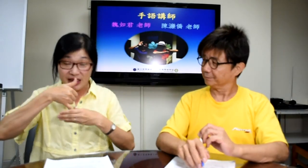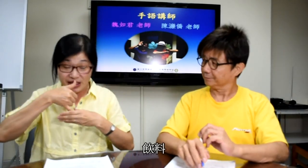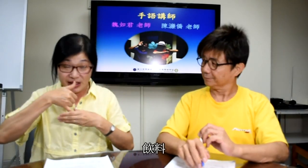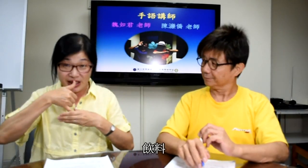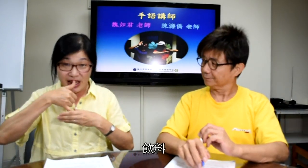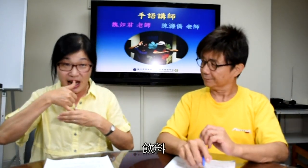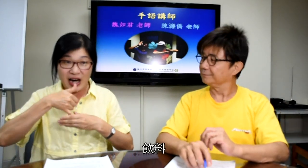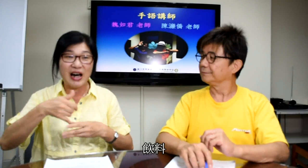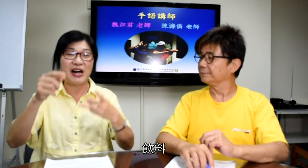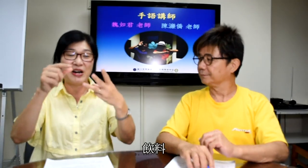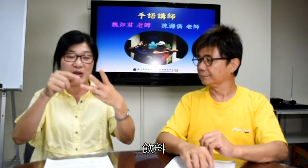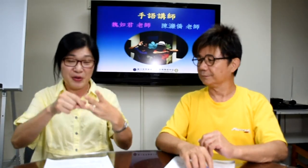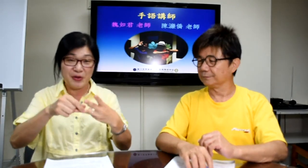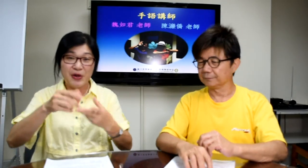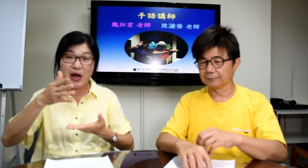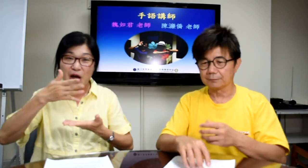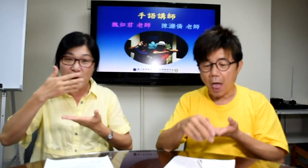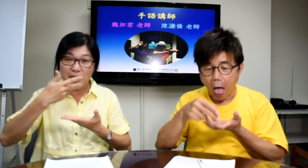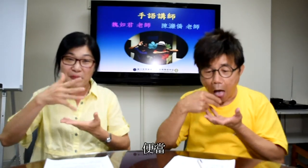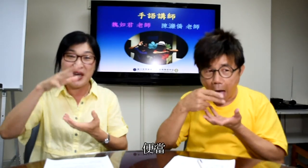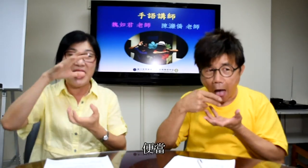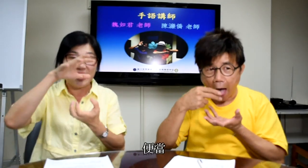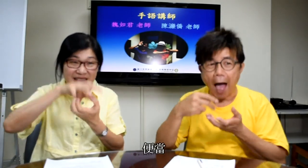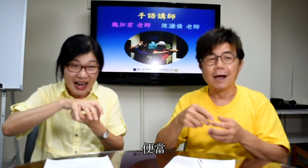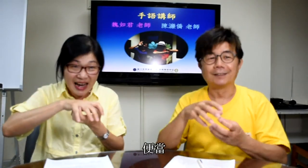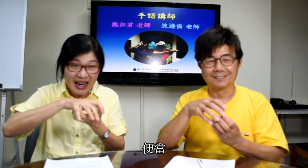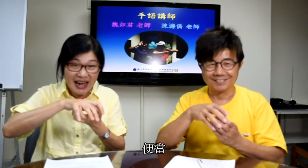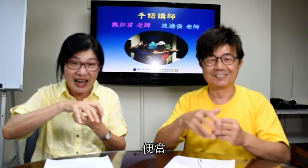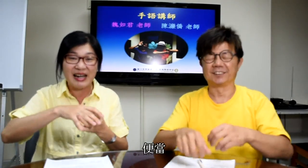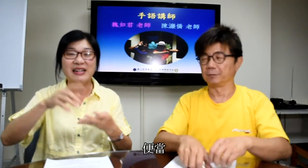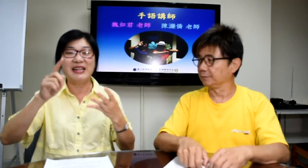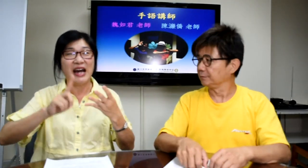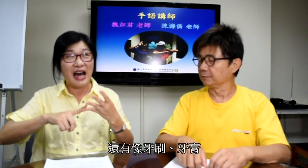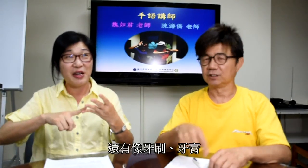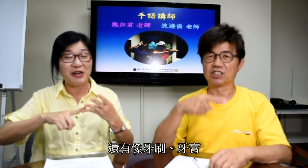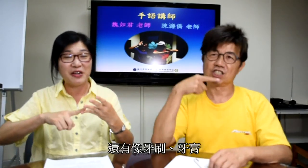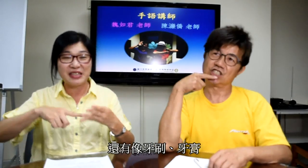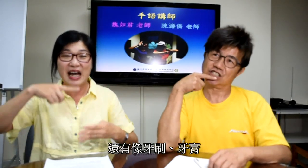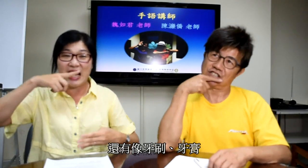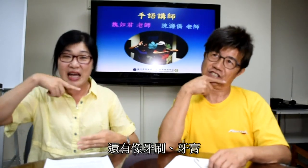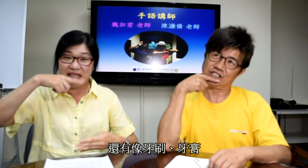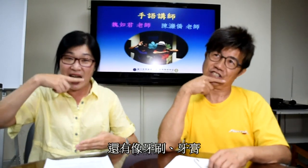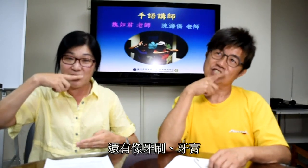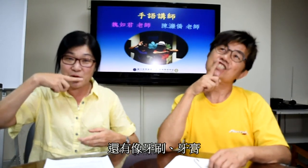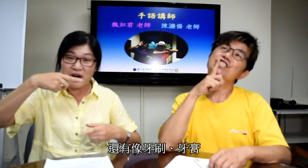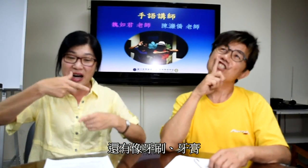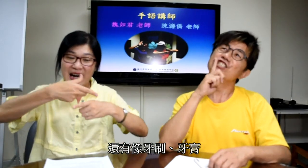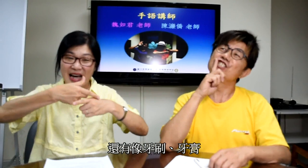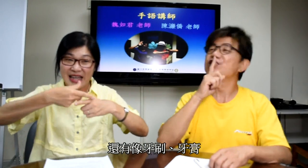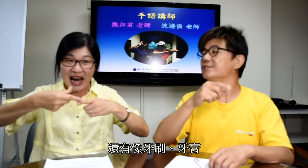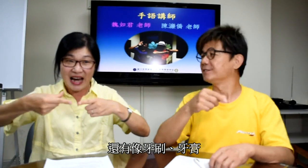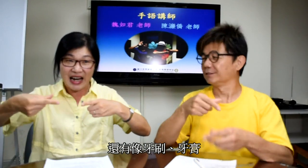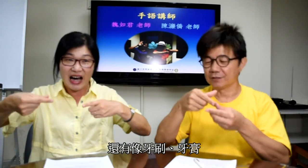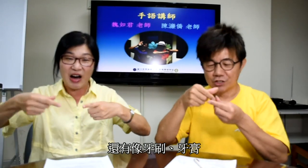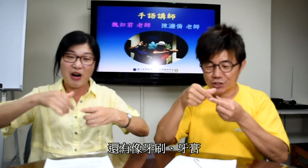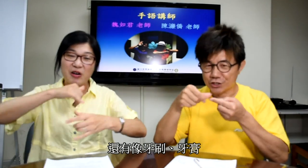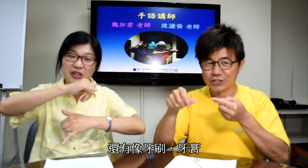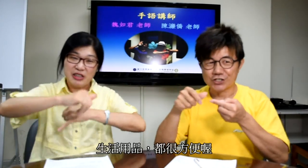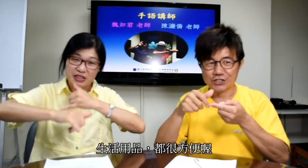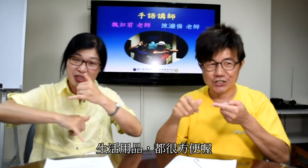饮料、便当，还有像牙刷、牙膏、